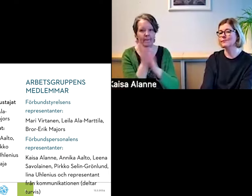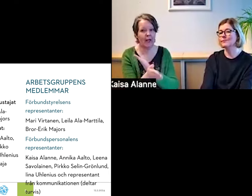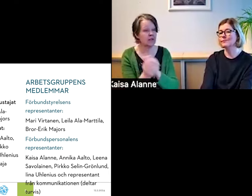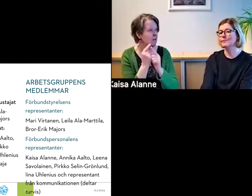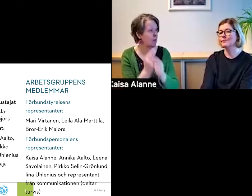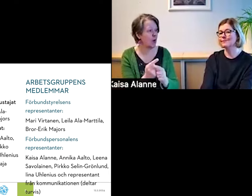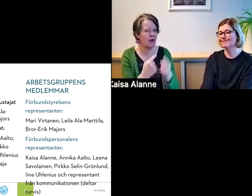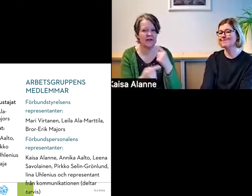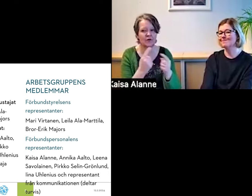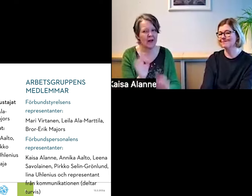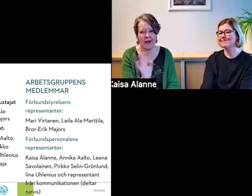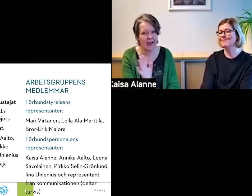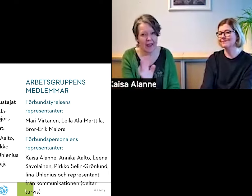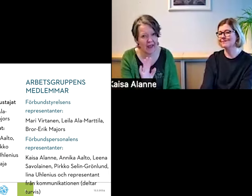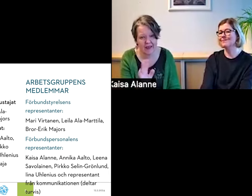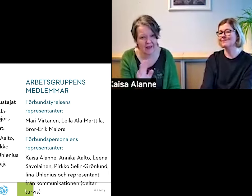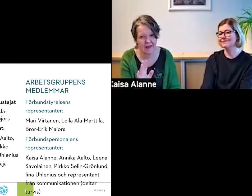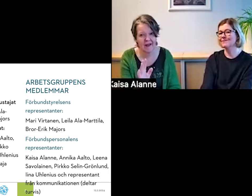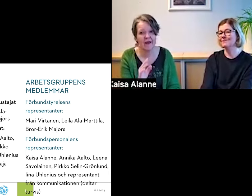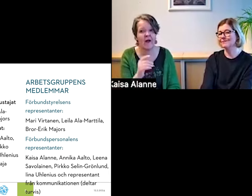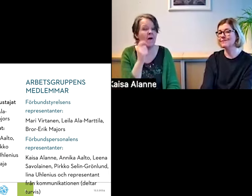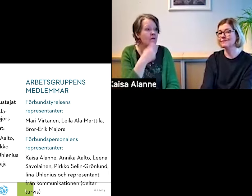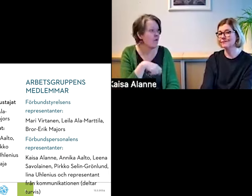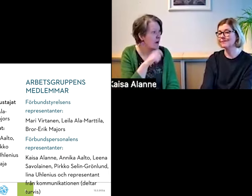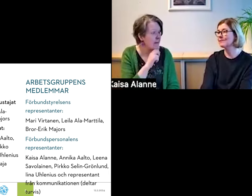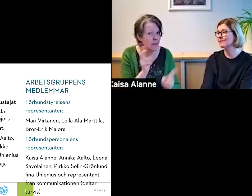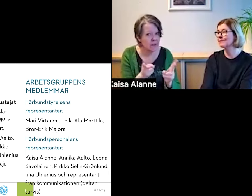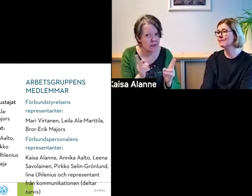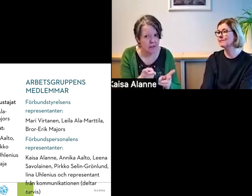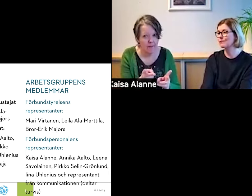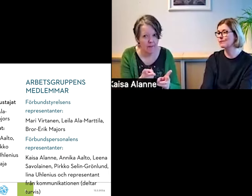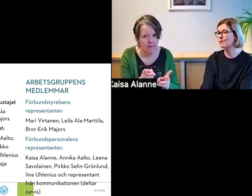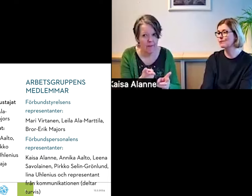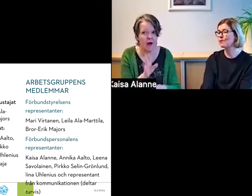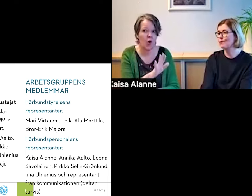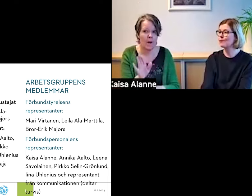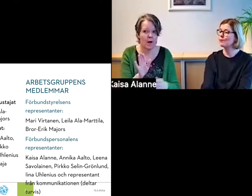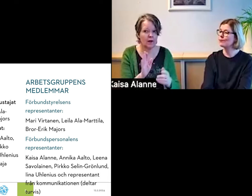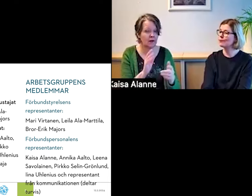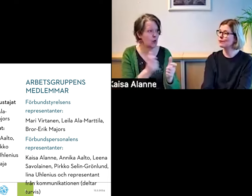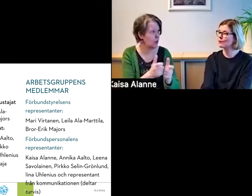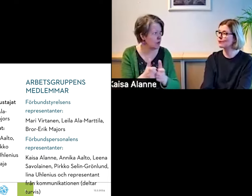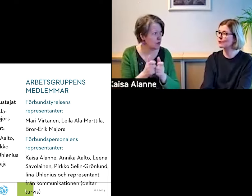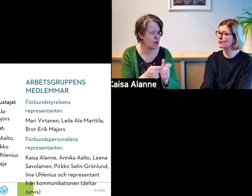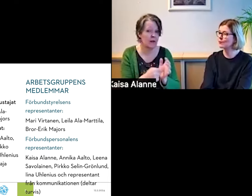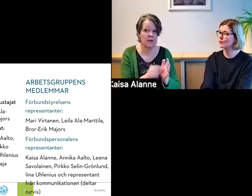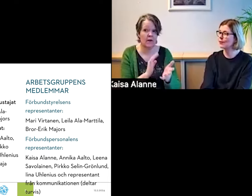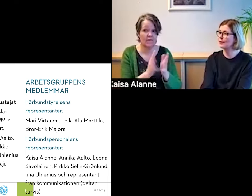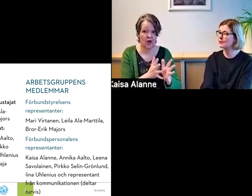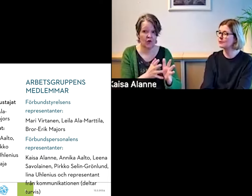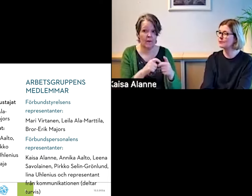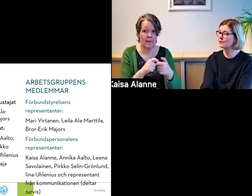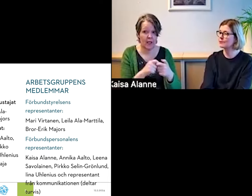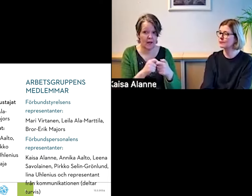Ja se ei todellakaan tarkoita, että pitäisi olla joku yhdistyksen jäsenkortti, että pääsee mukaan näihin keskusteluihin, vaan